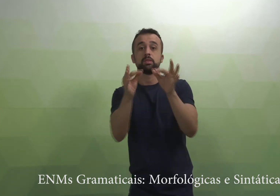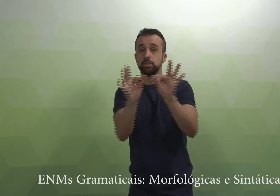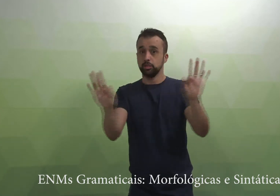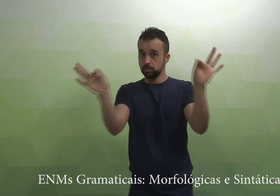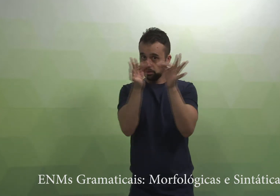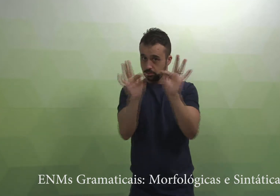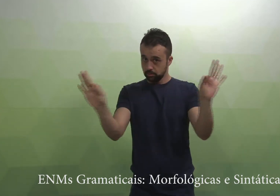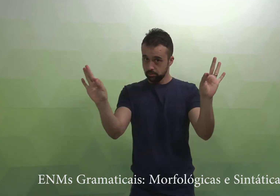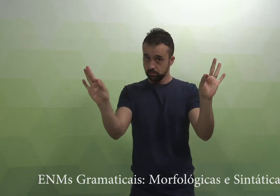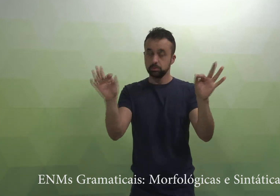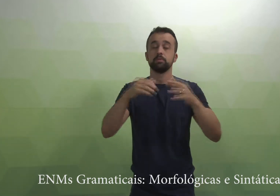sintáticas.